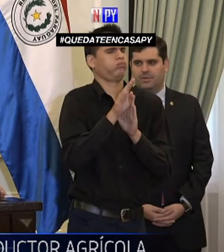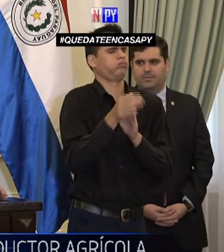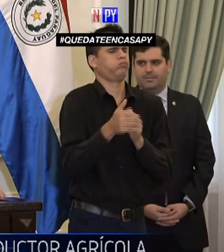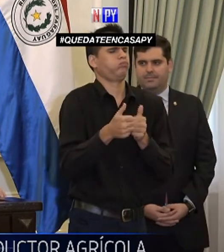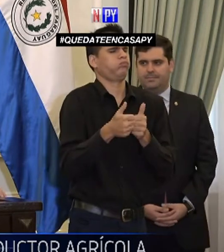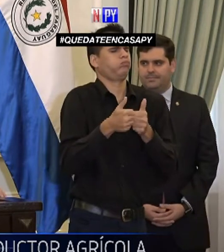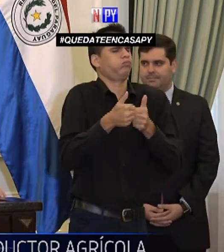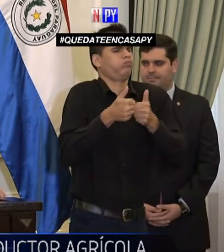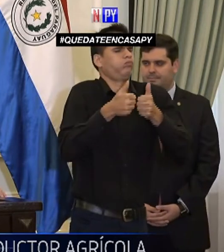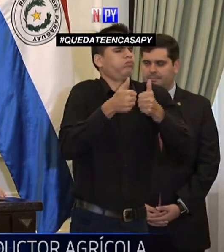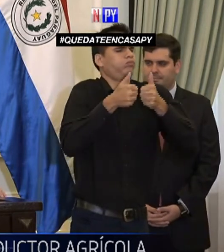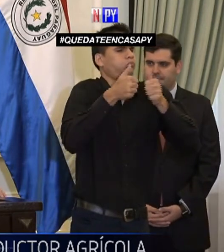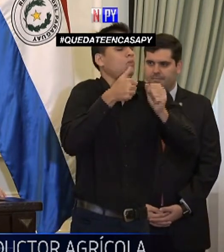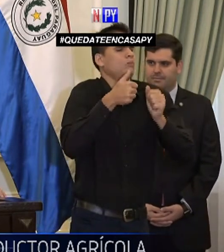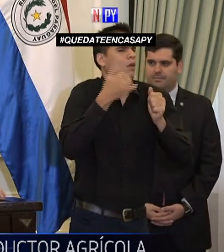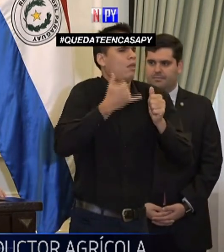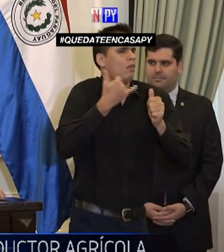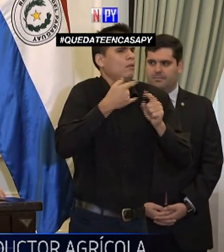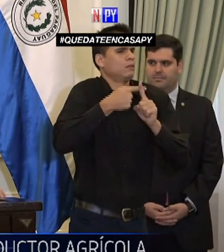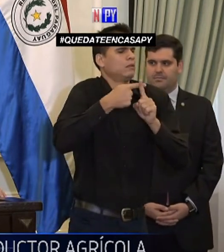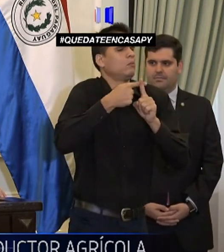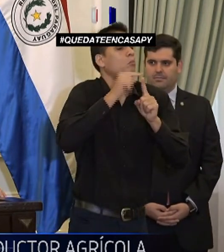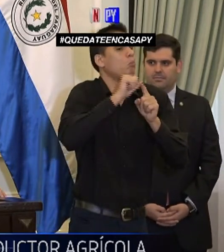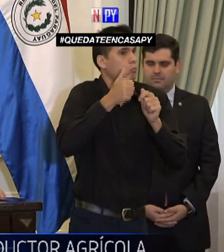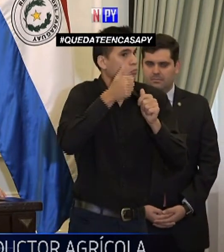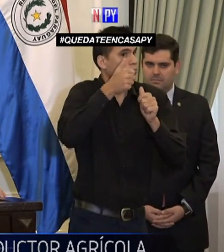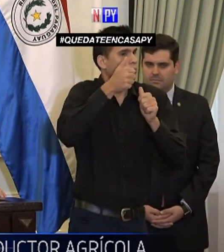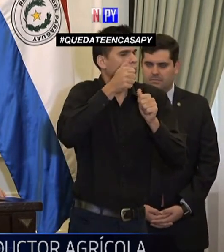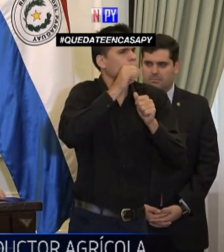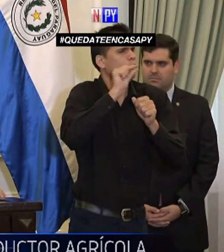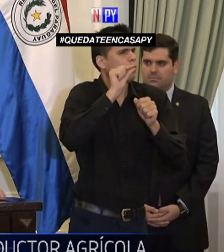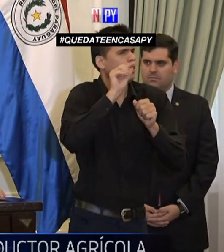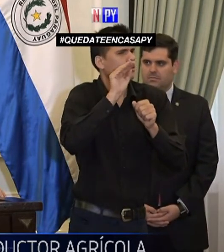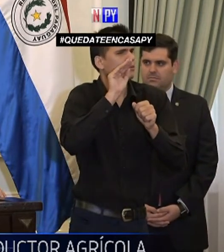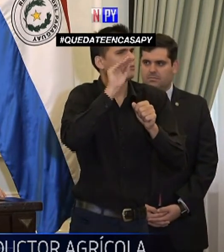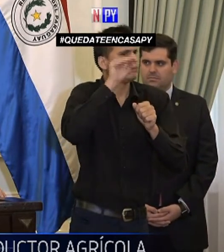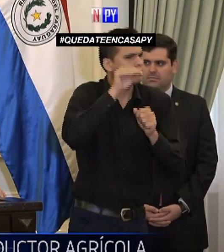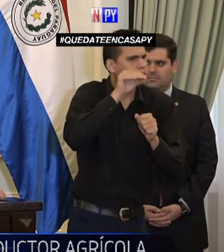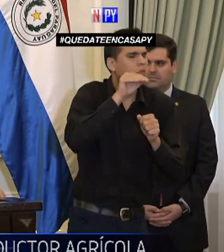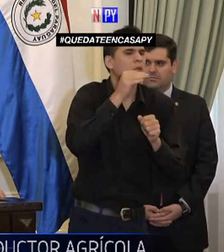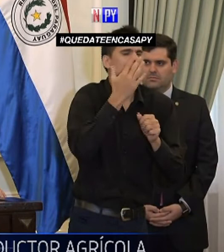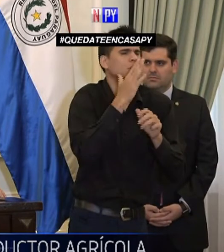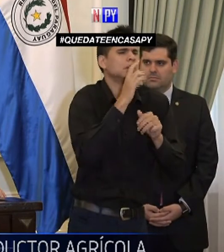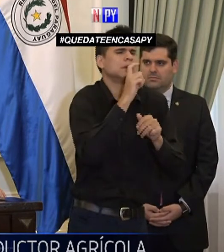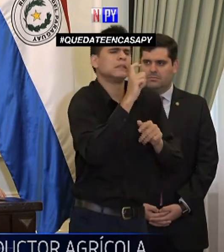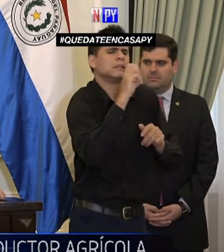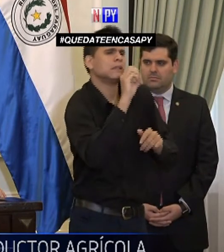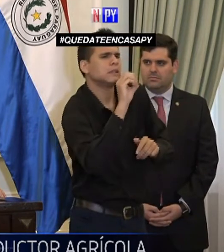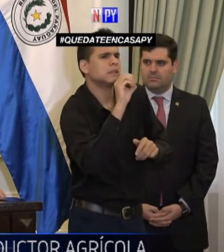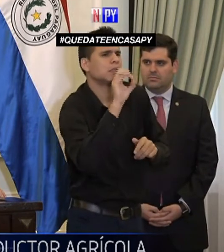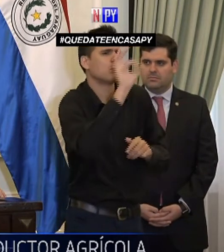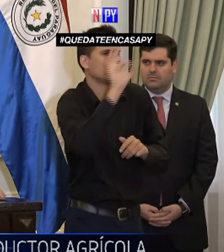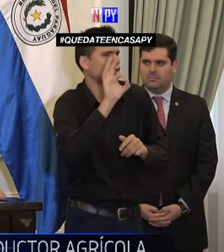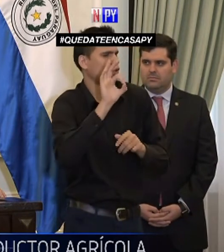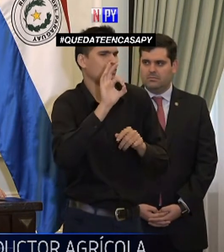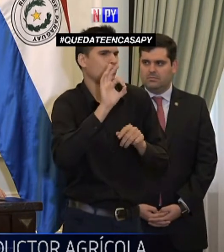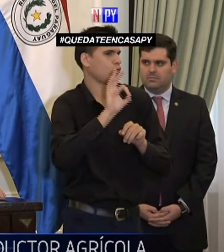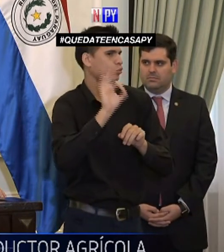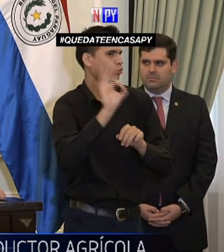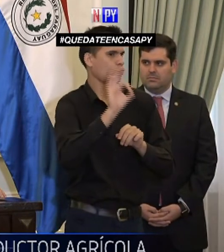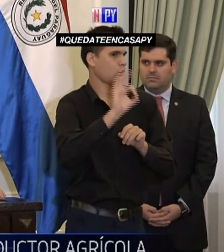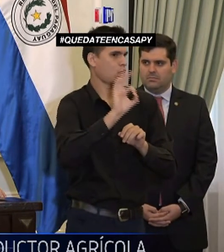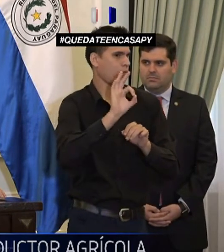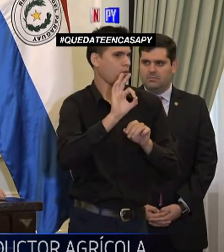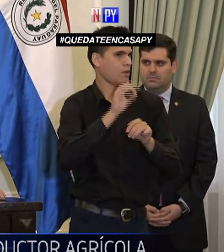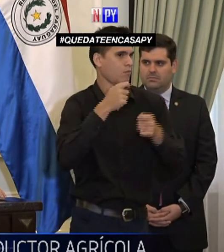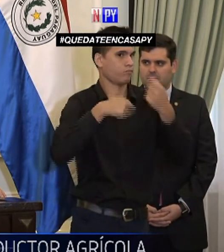positivo. Obviamente va a afectar, pero tenemos un 70% que todavía no se vendió, está en el